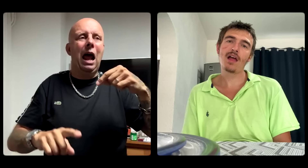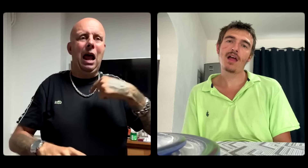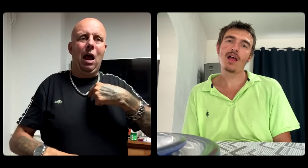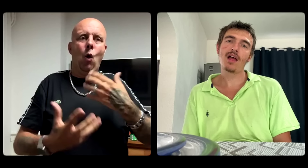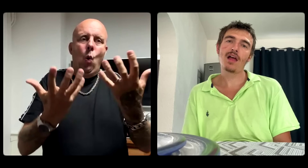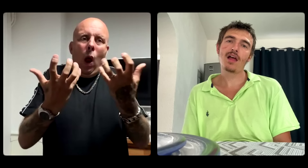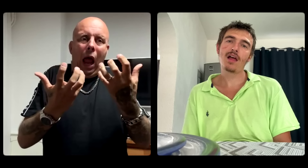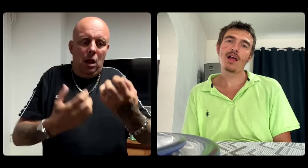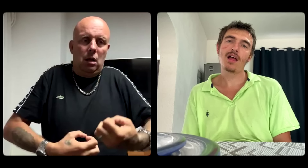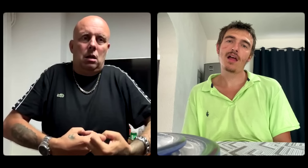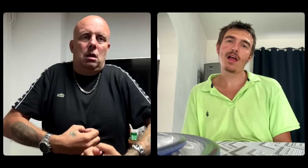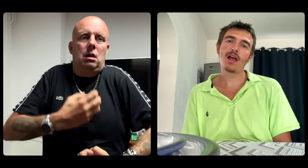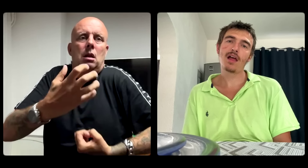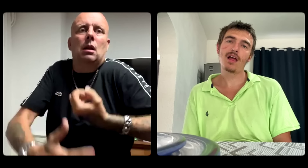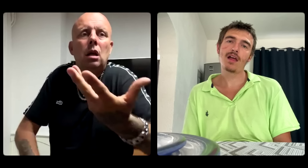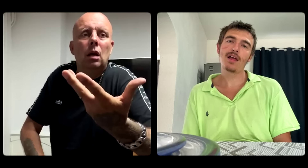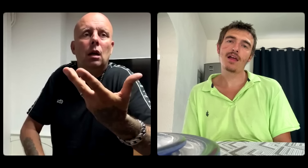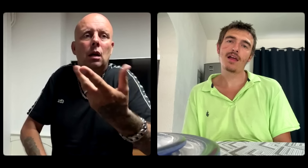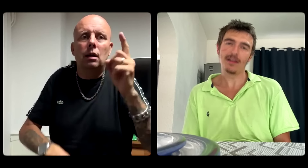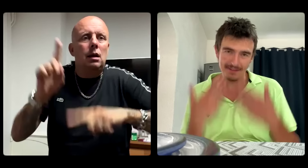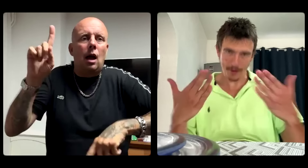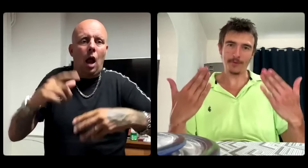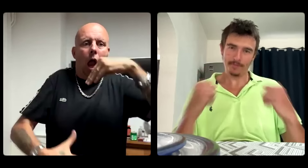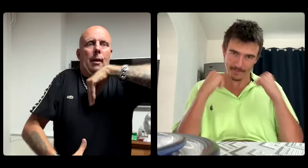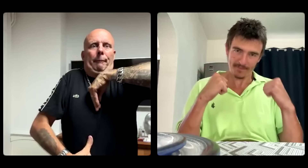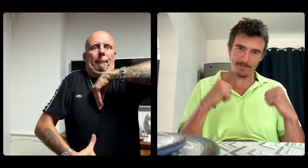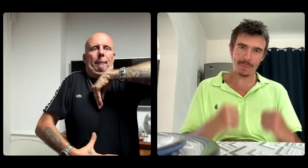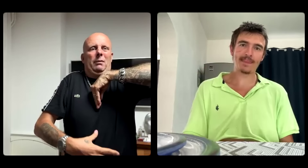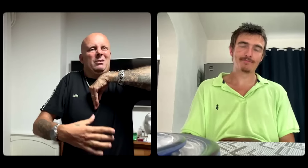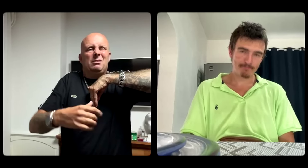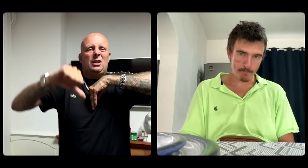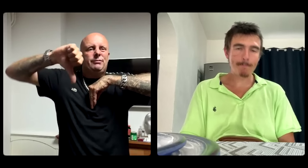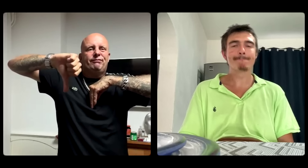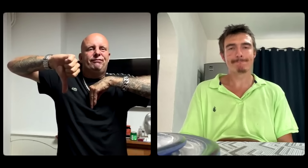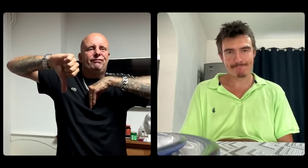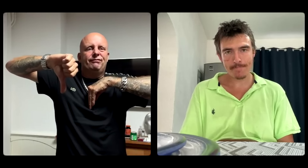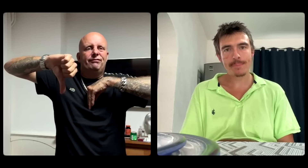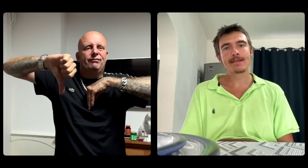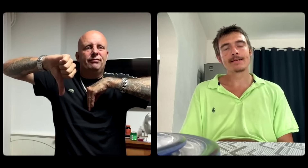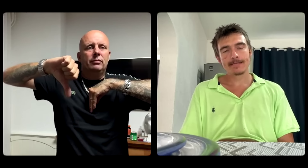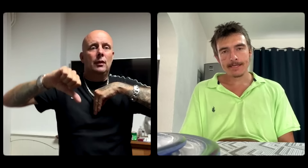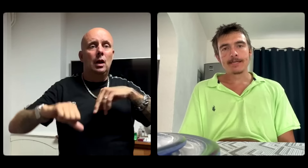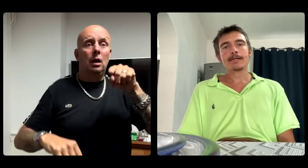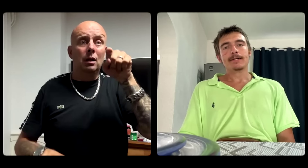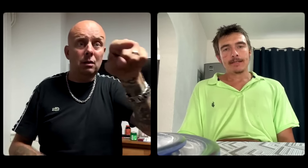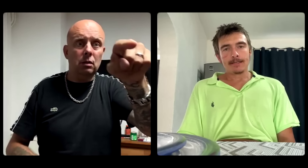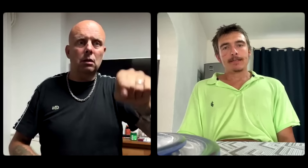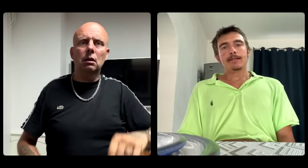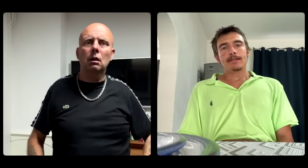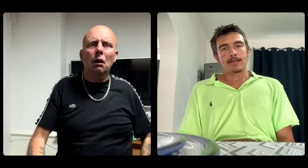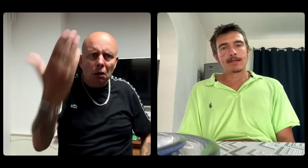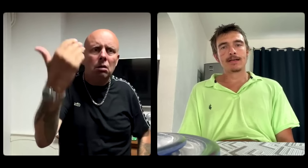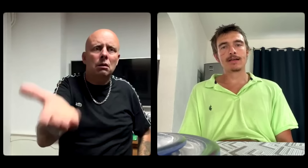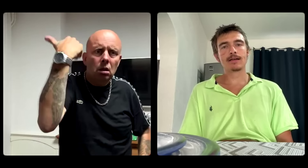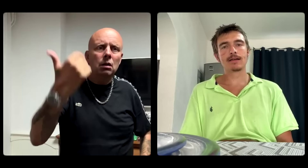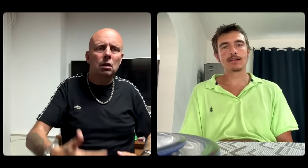Ik begrijp je. Dus ga niet. Ja? Ja, ik kan wel zo doen.